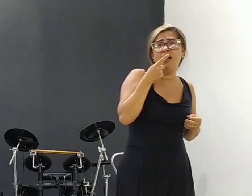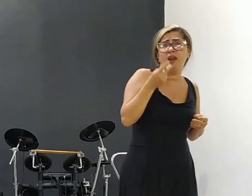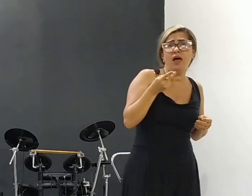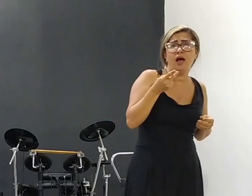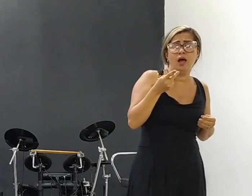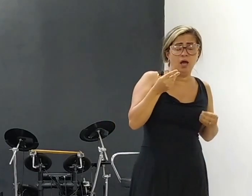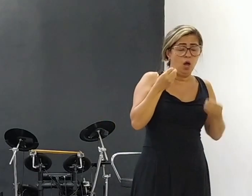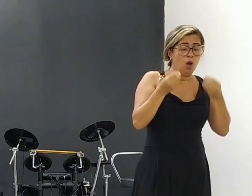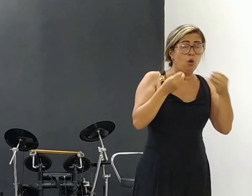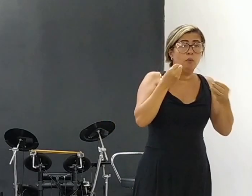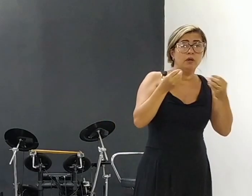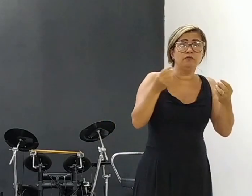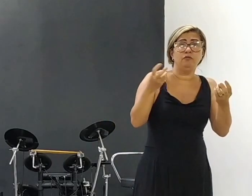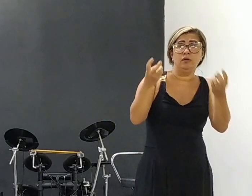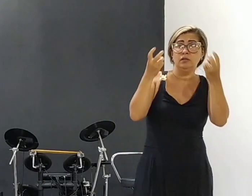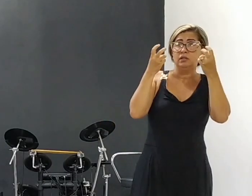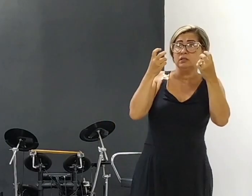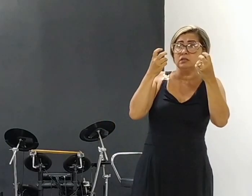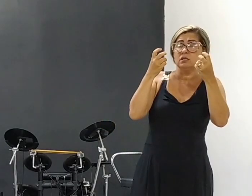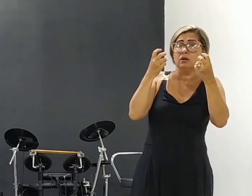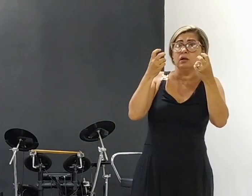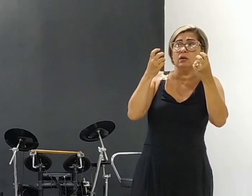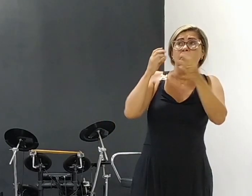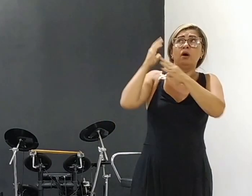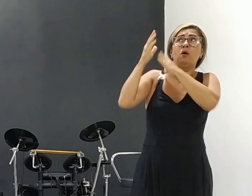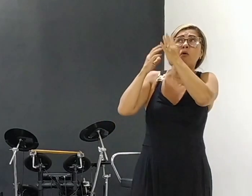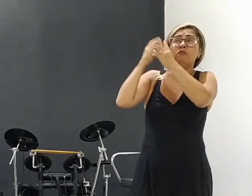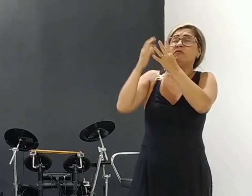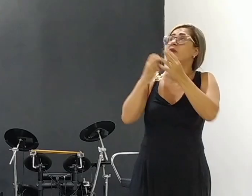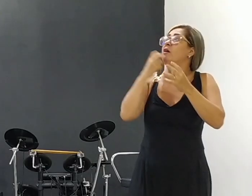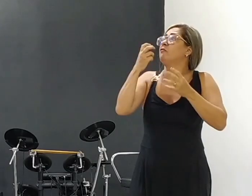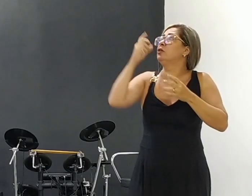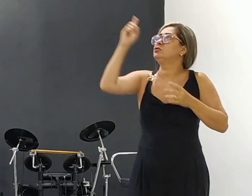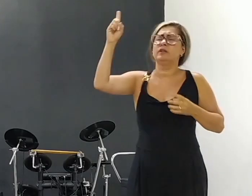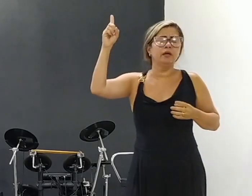foi atento para poder ouvir a voz de Deus?